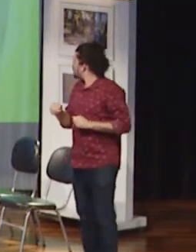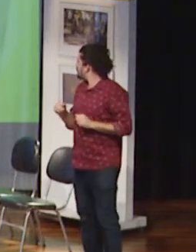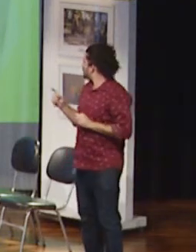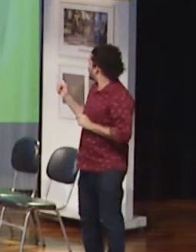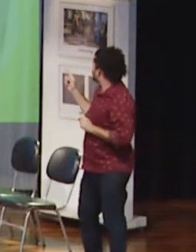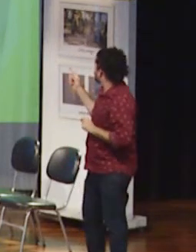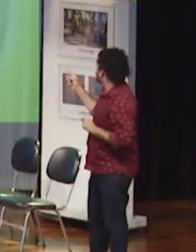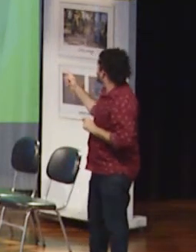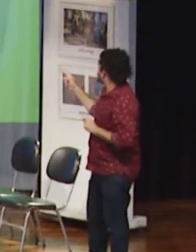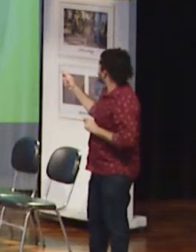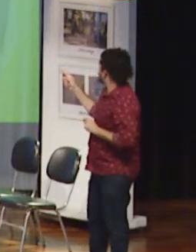esse.